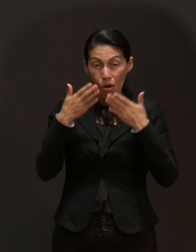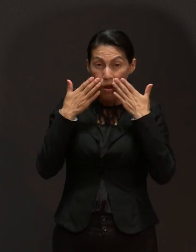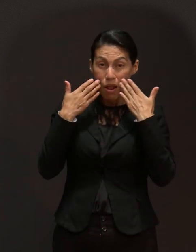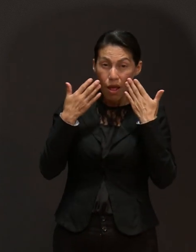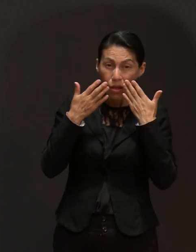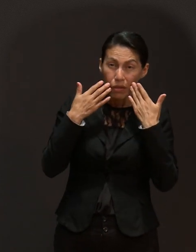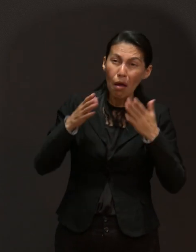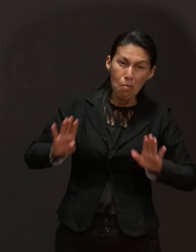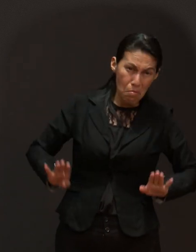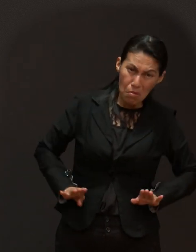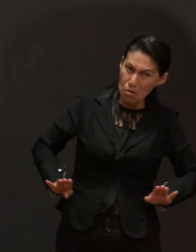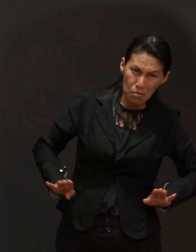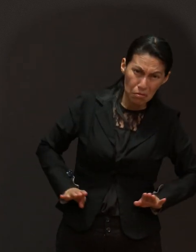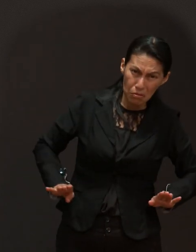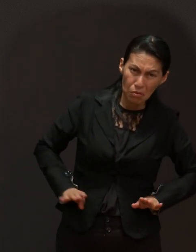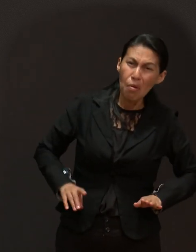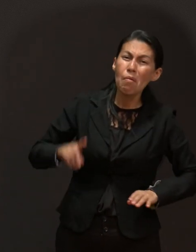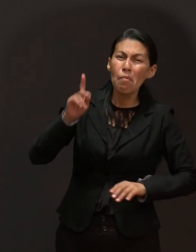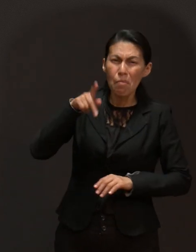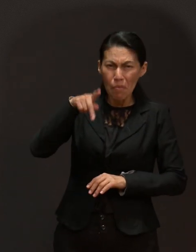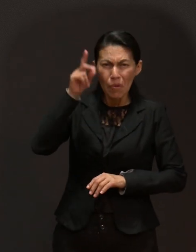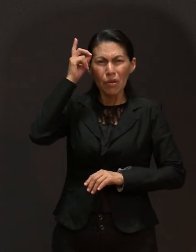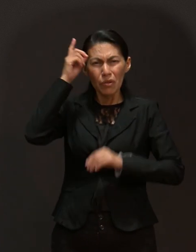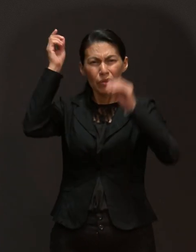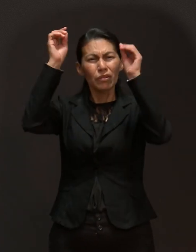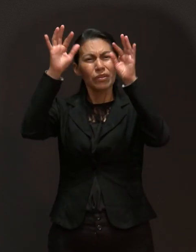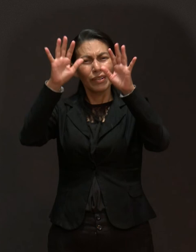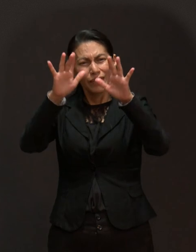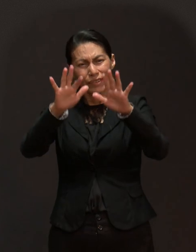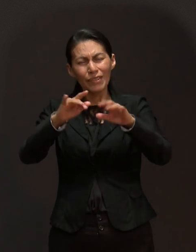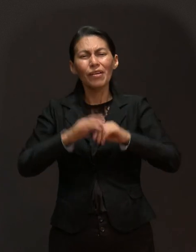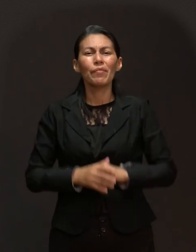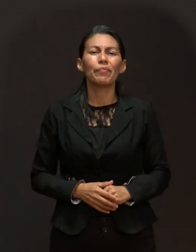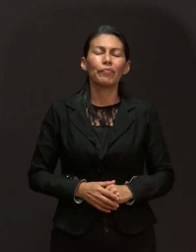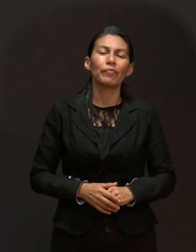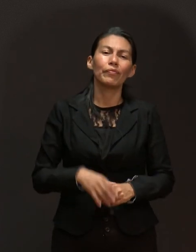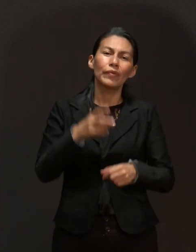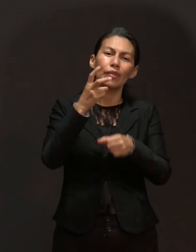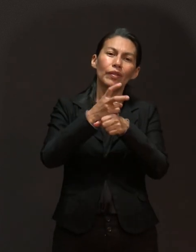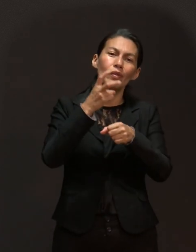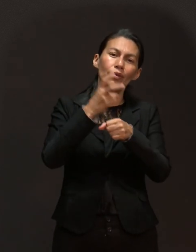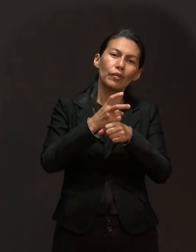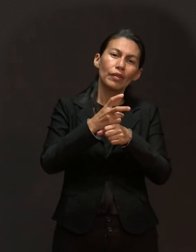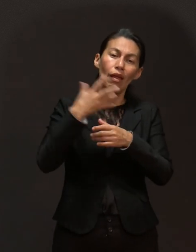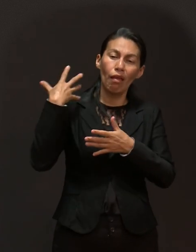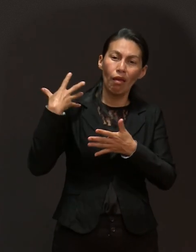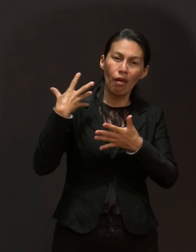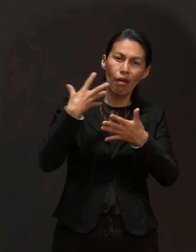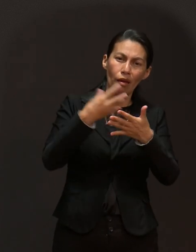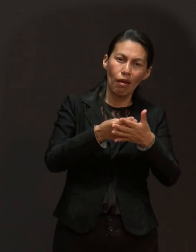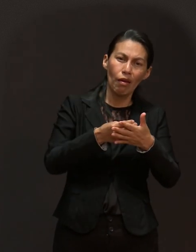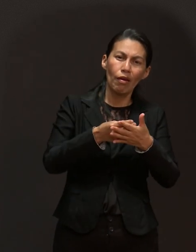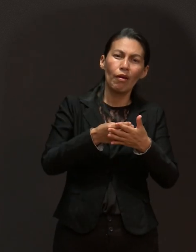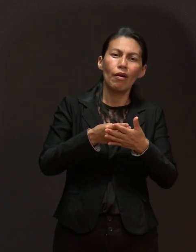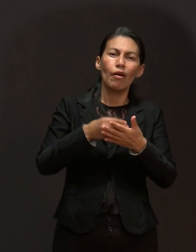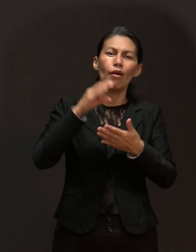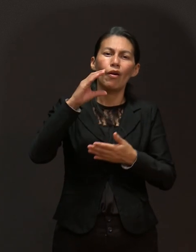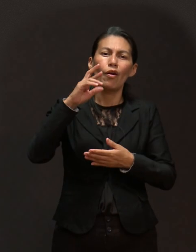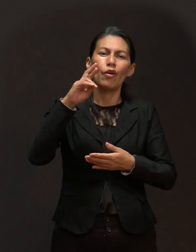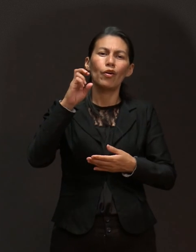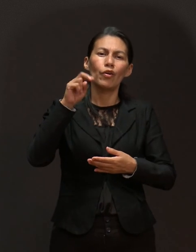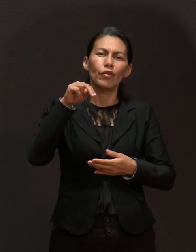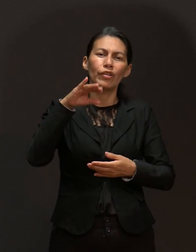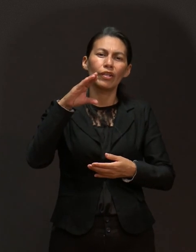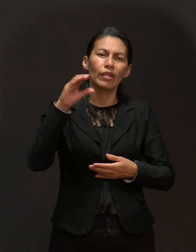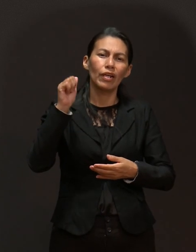Las promesas Que Él sabe Cumplir Y están en Segunda de Crónicas Estas promesas